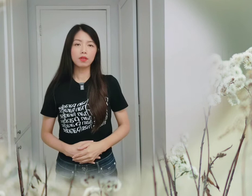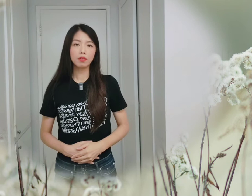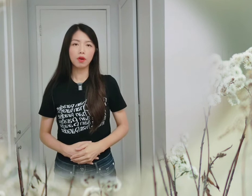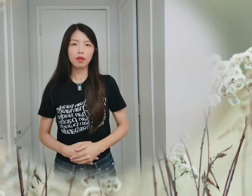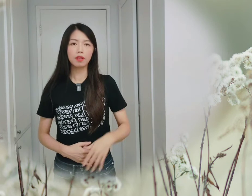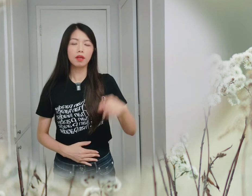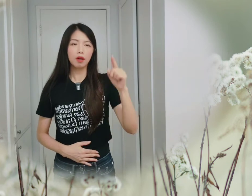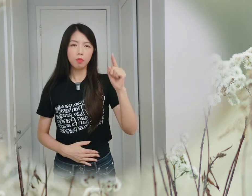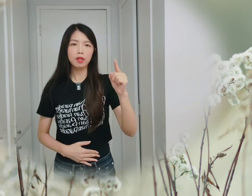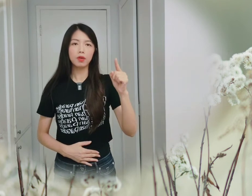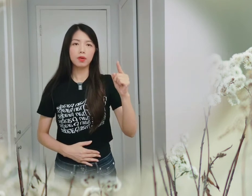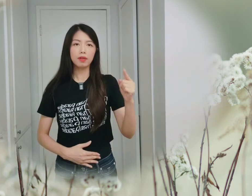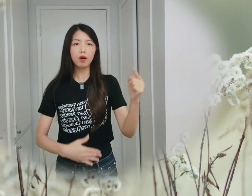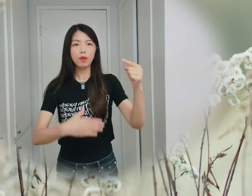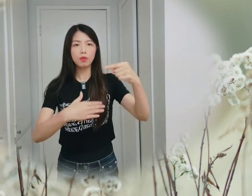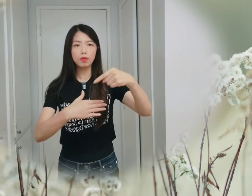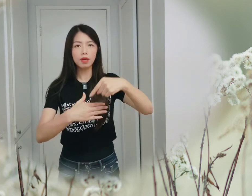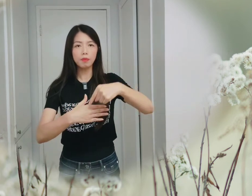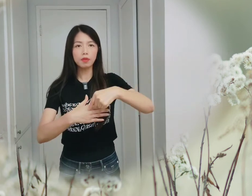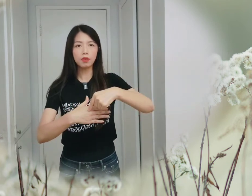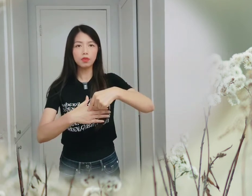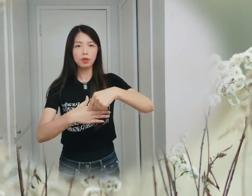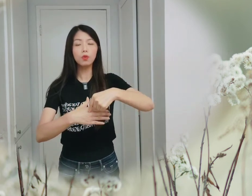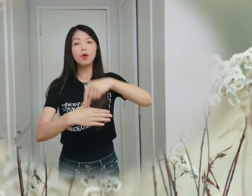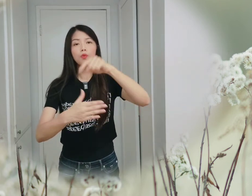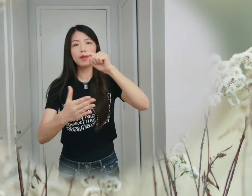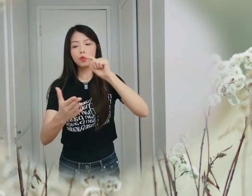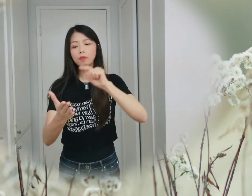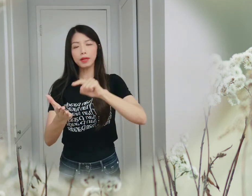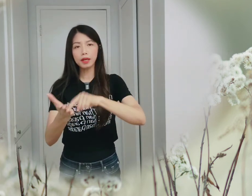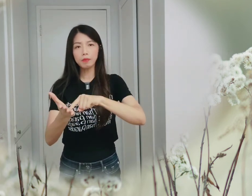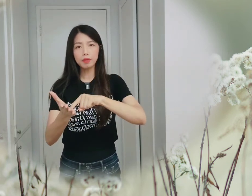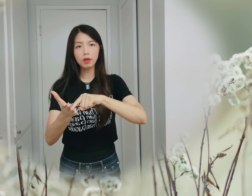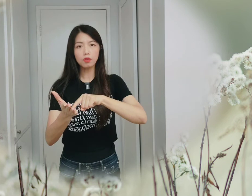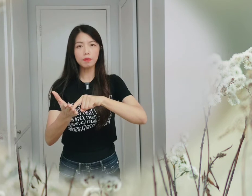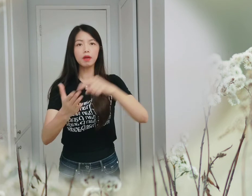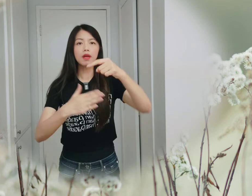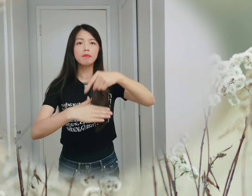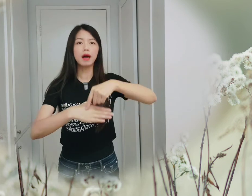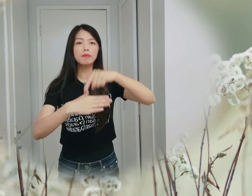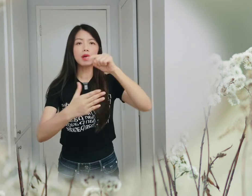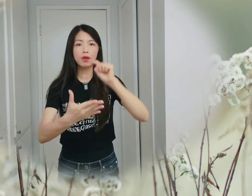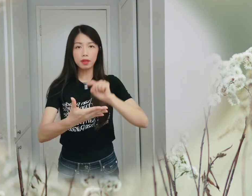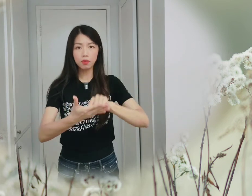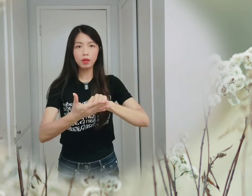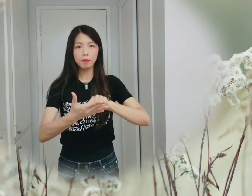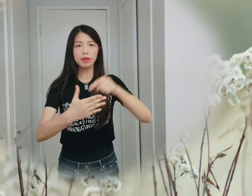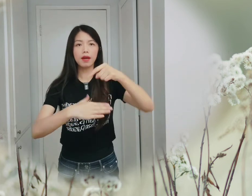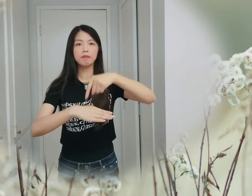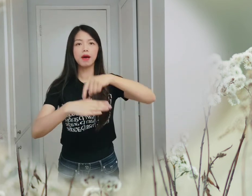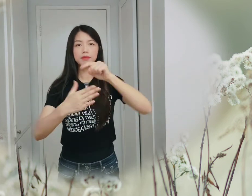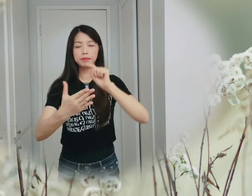마음이라고 하는 뜻의 수어는 검지를 이용해서 왼손 등 한번 찍어주시고 왼손 바닥 한번 찍어주시면 마음이라고 하는 뜻의